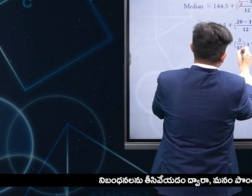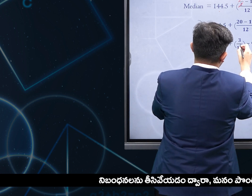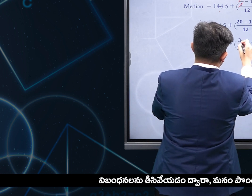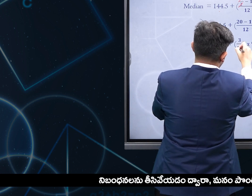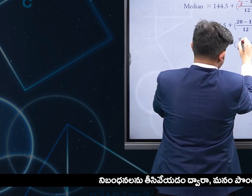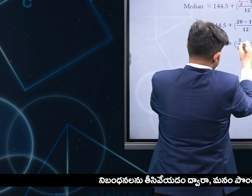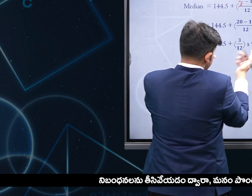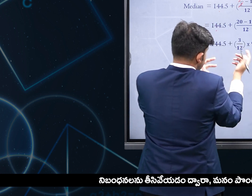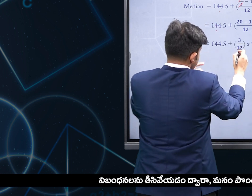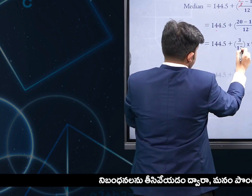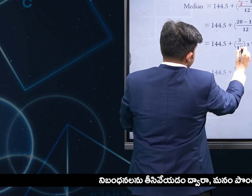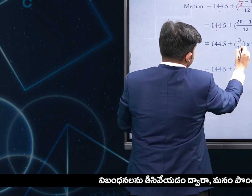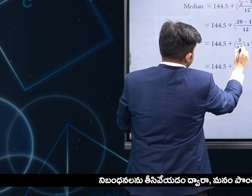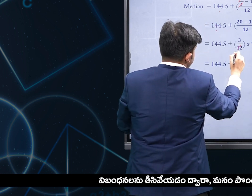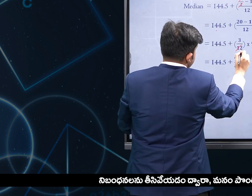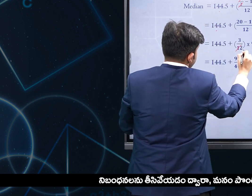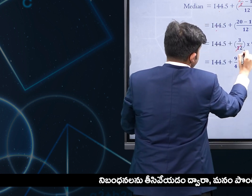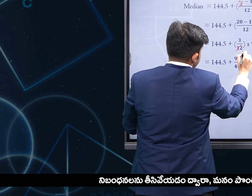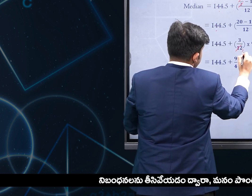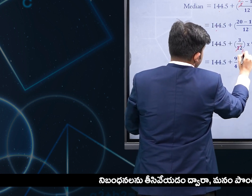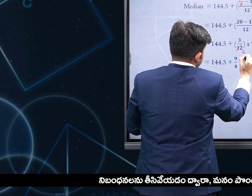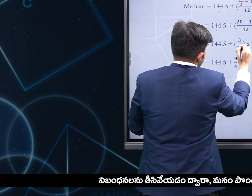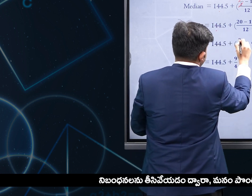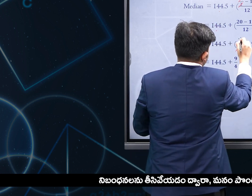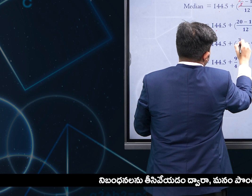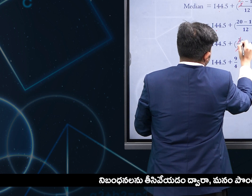144.5 ప్లస్ 3/12 ఇంటూ 9